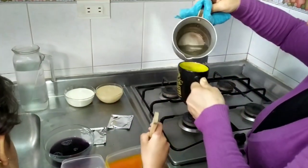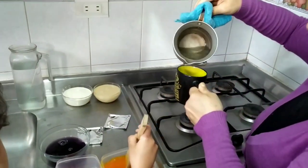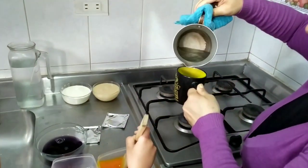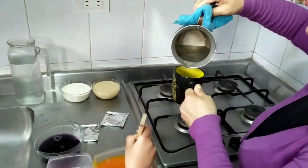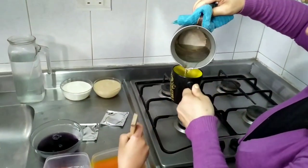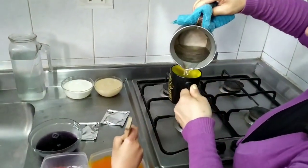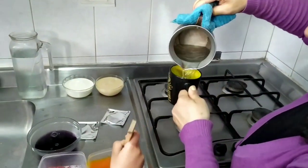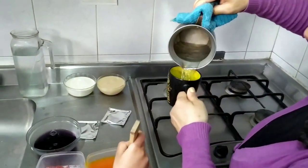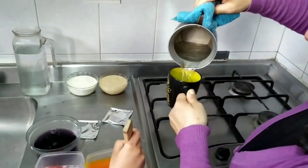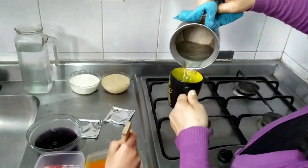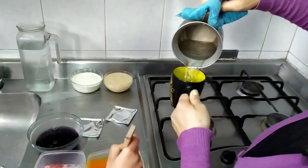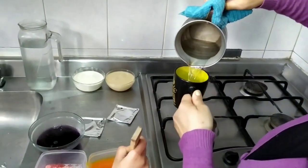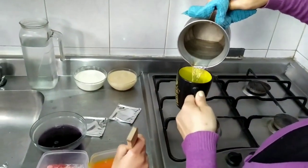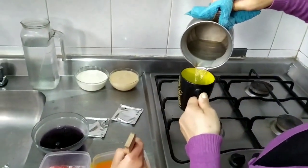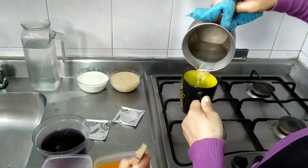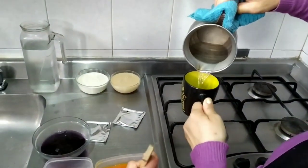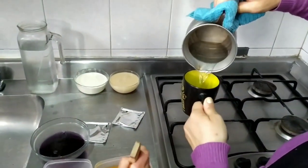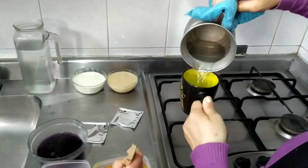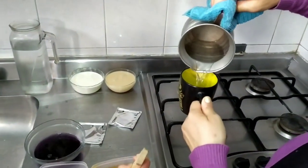Y el otro.